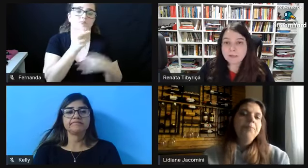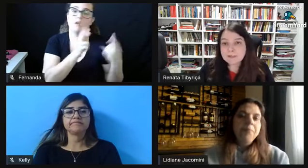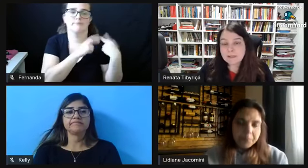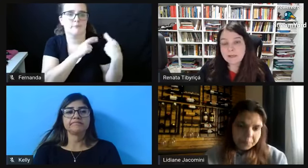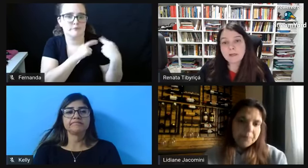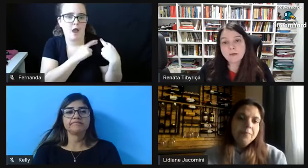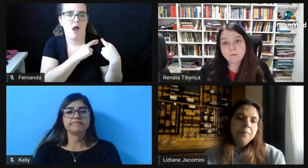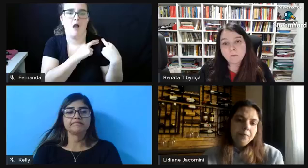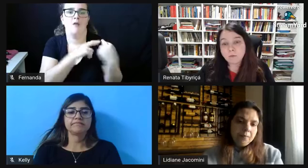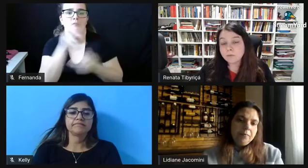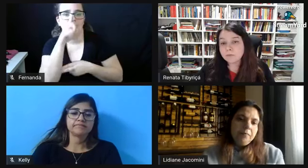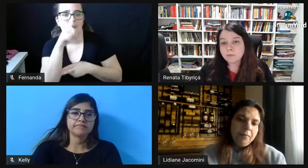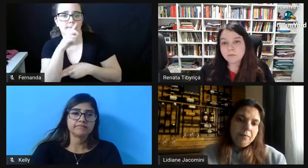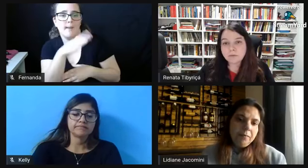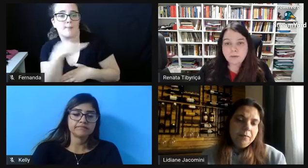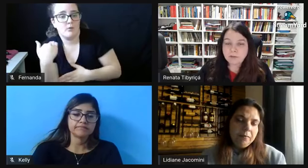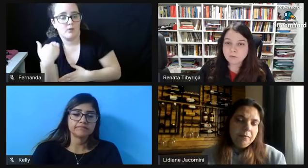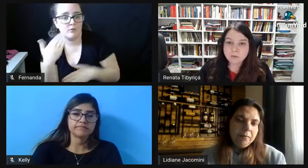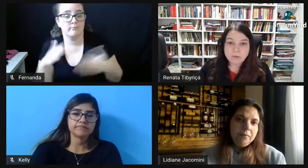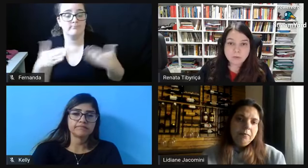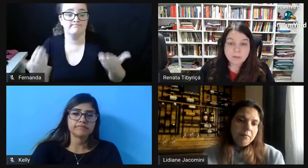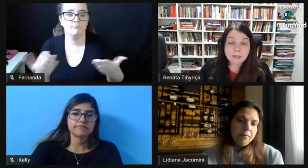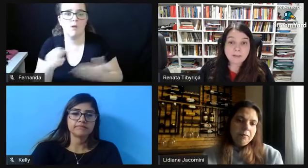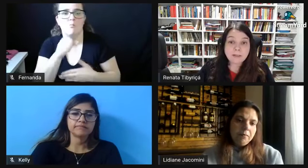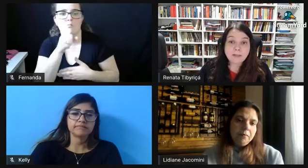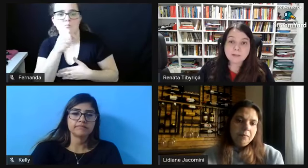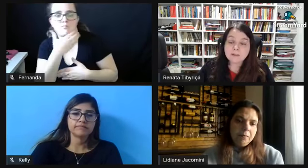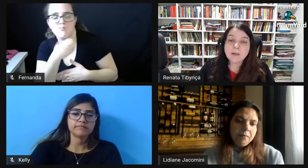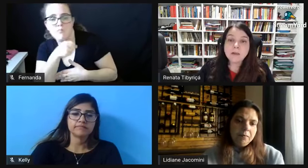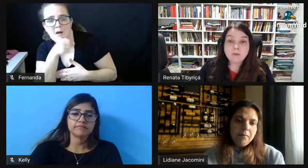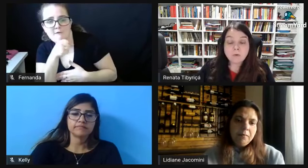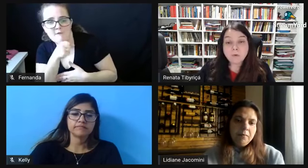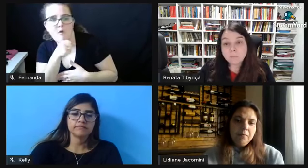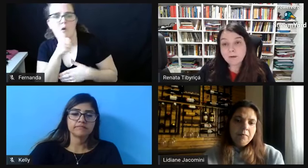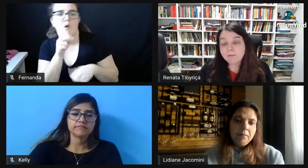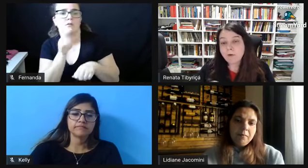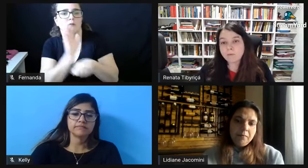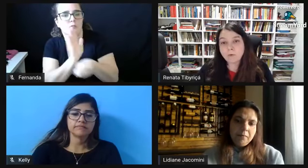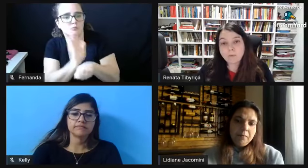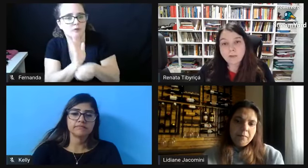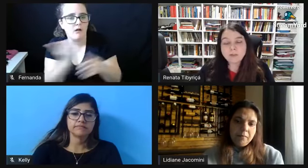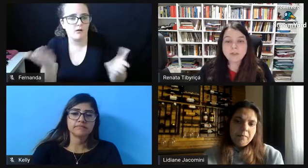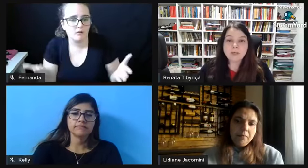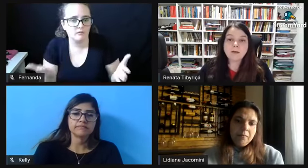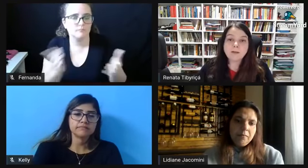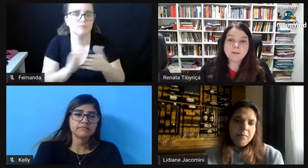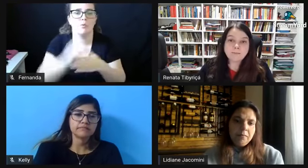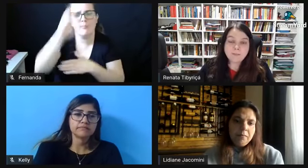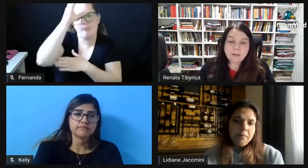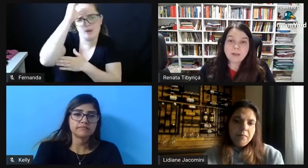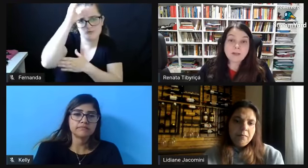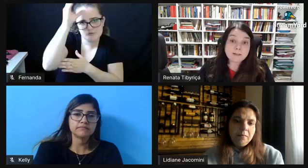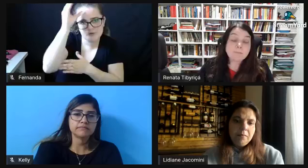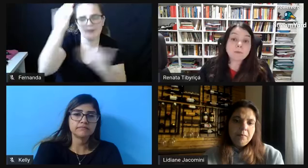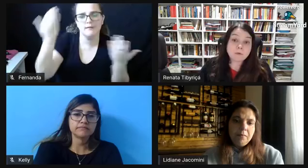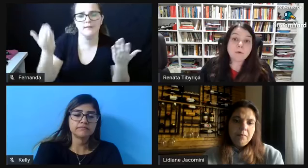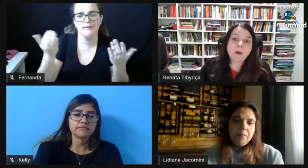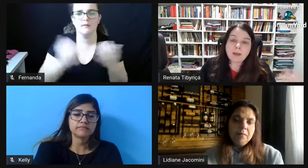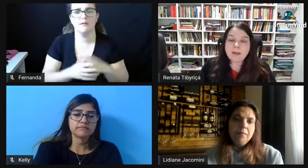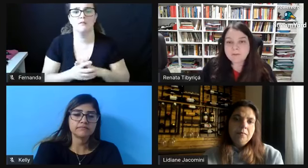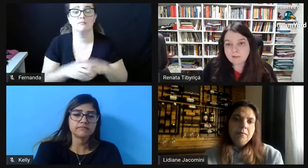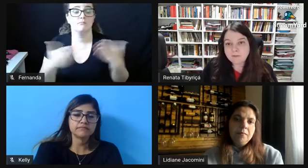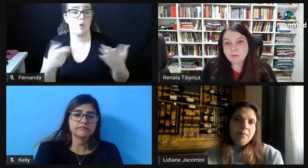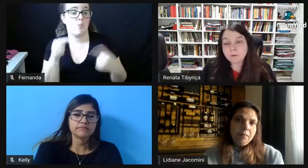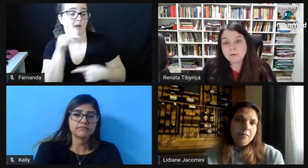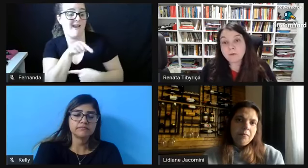mãe faleceram, ou não tem mais condições de cuidar da criança, ficou com uma avó, ficou com uma tia, e aí essa